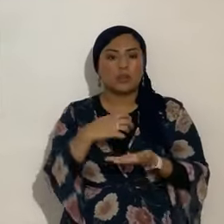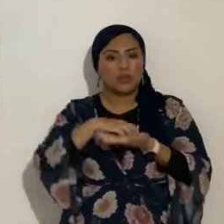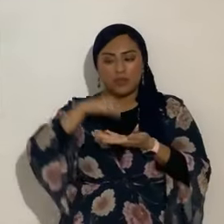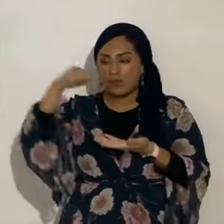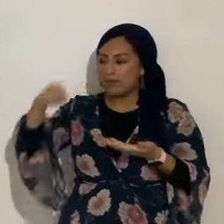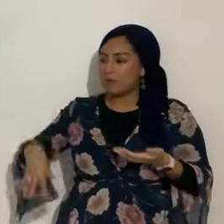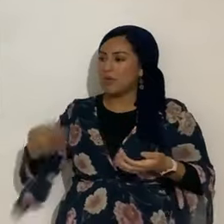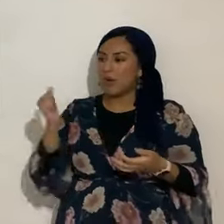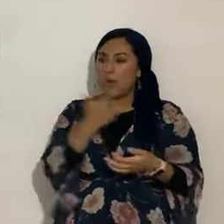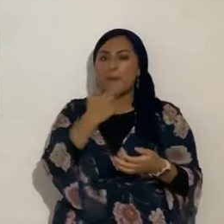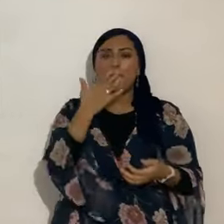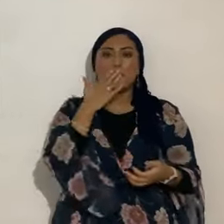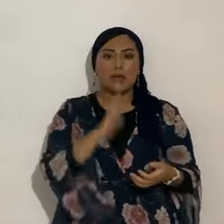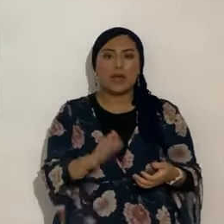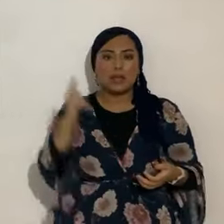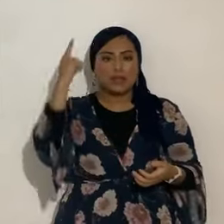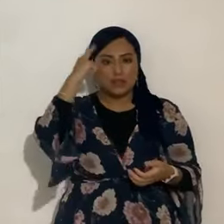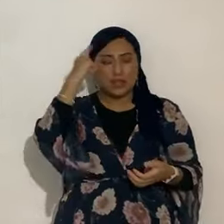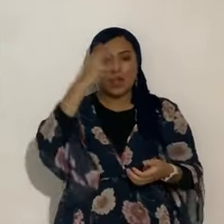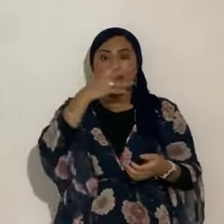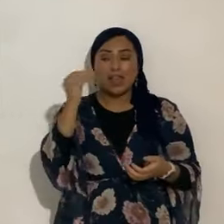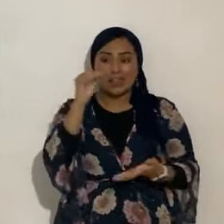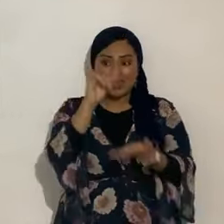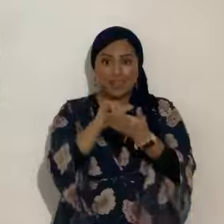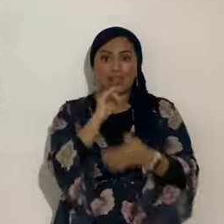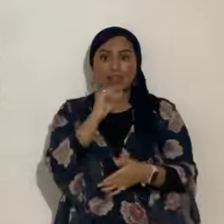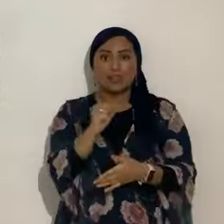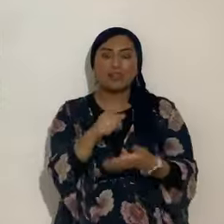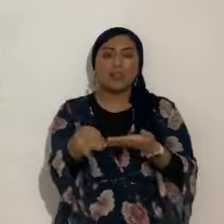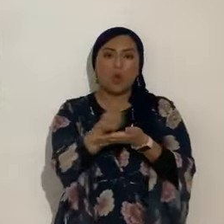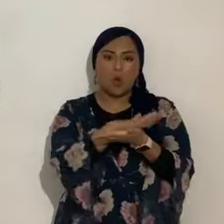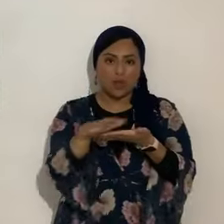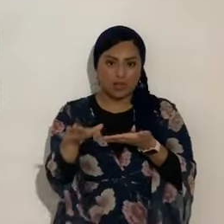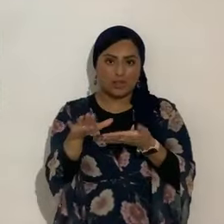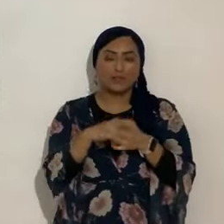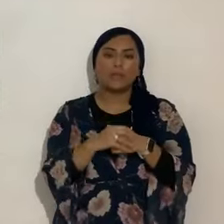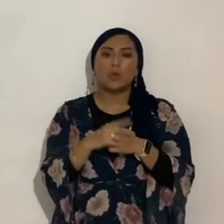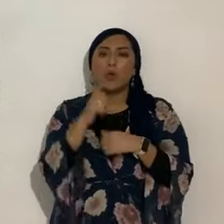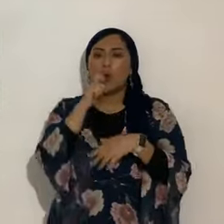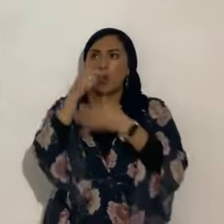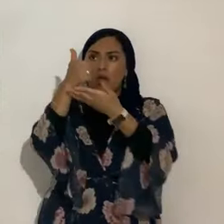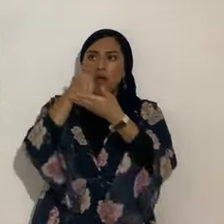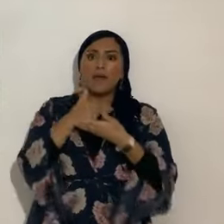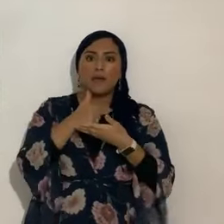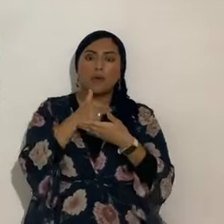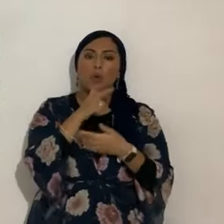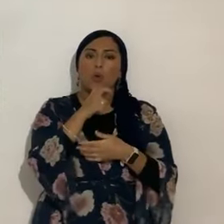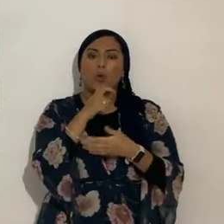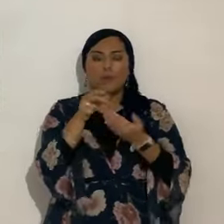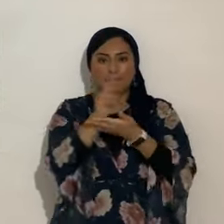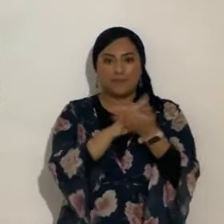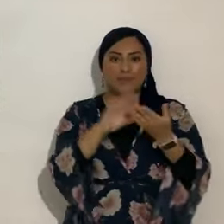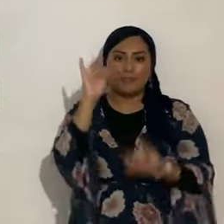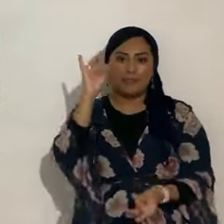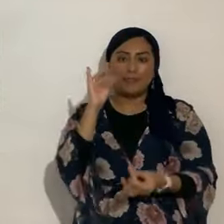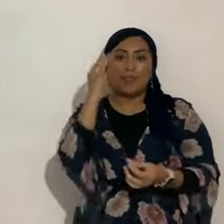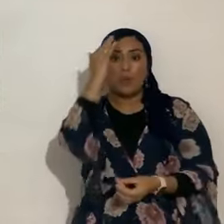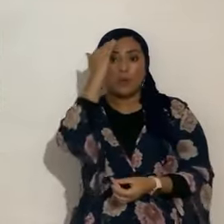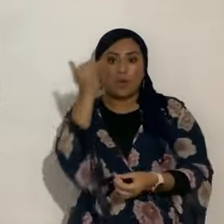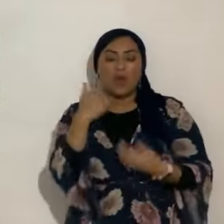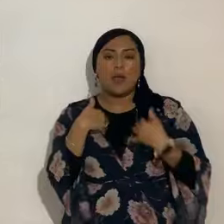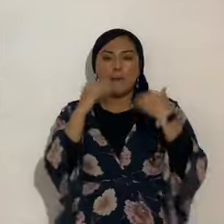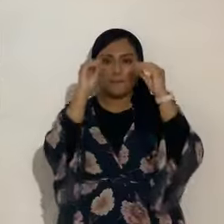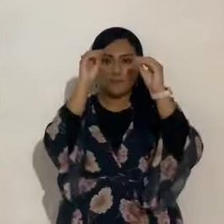todo pensamiento malo. Y eso es santificación. ¿Quién nos ayuda? El Ruach HaKodesh. Por eso